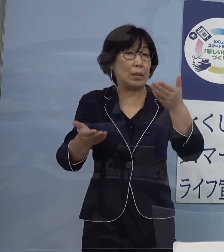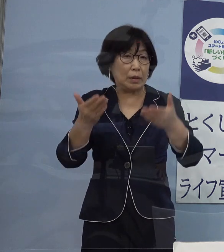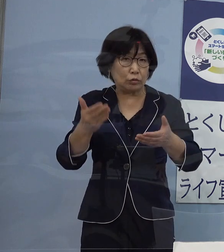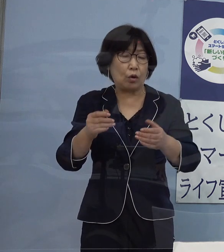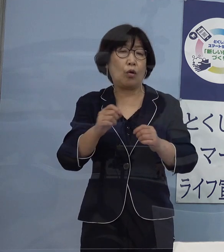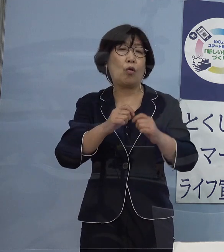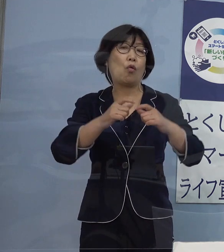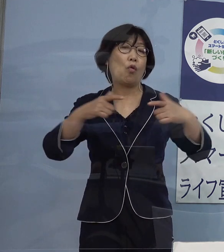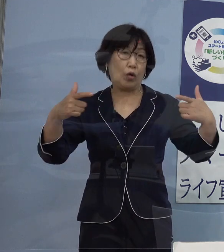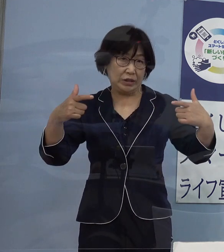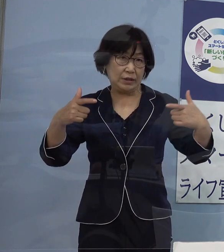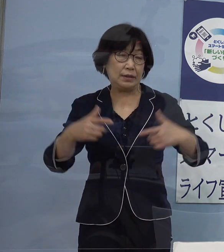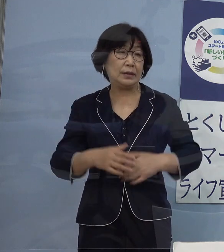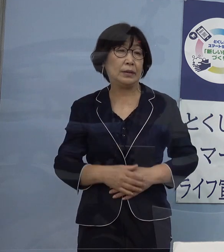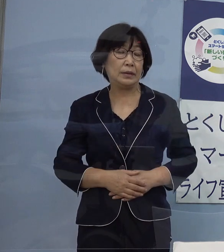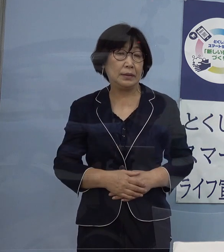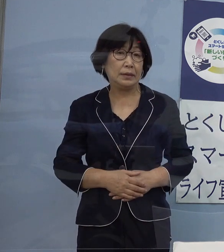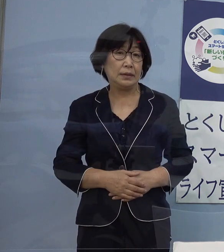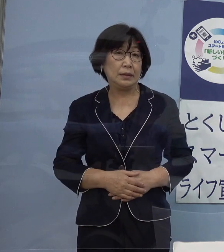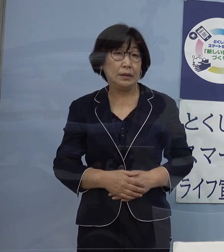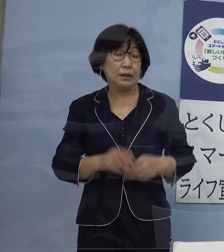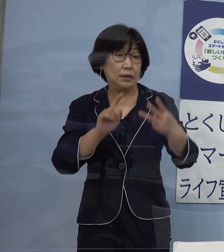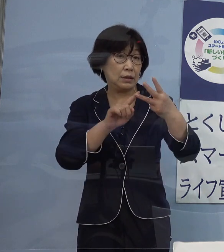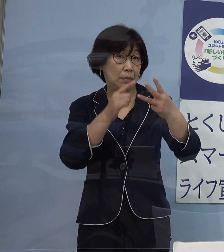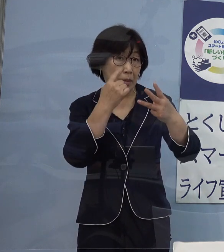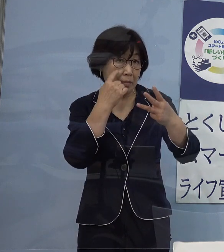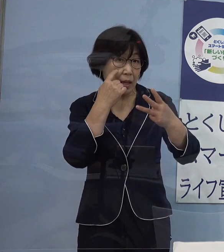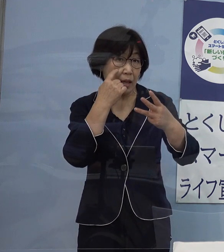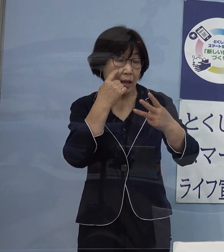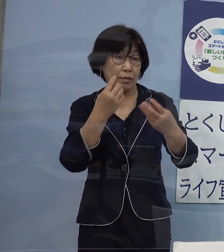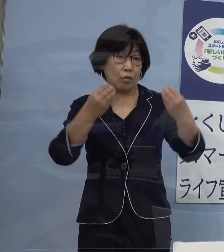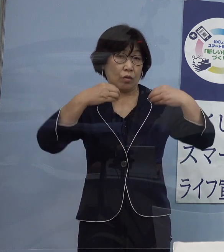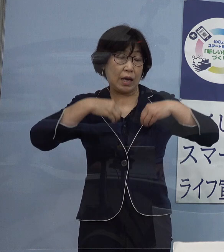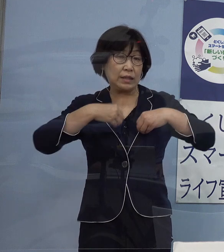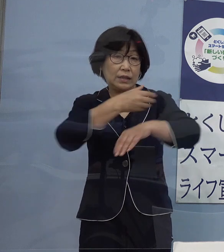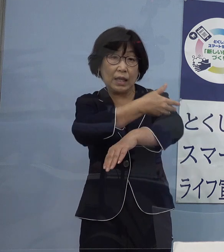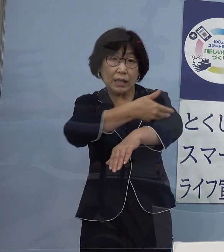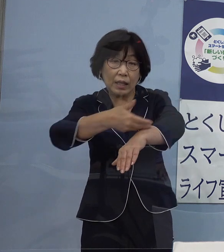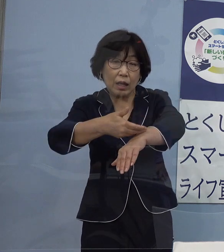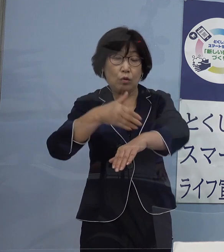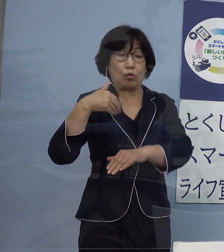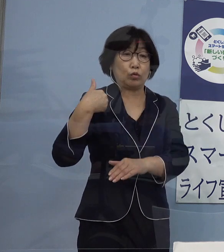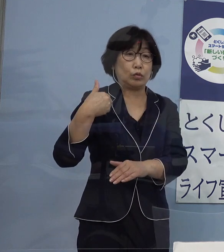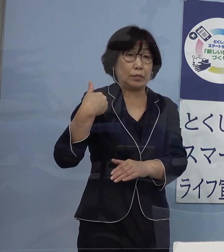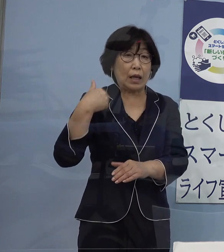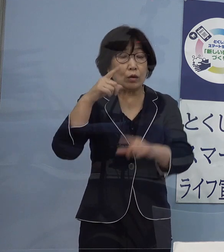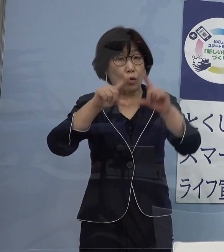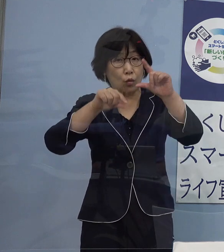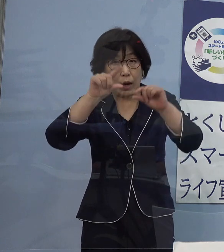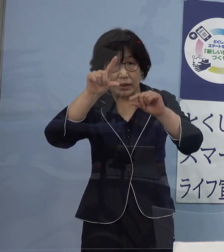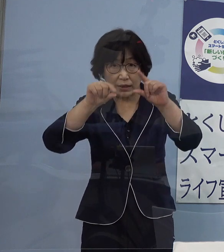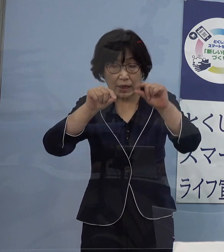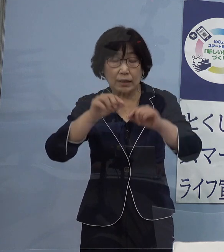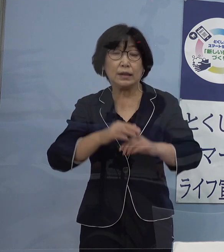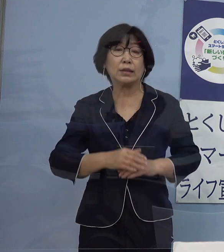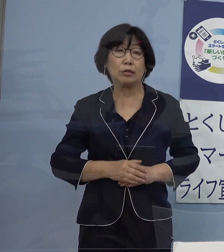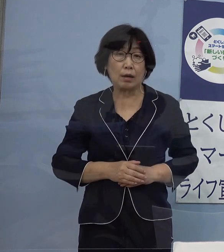になります。次に3番目として、感染経路不明割合、これについ